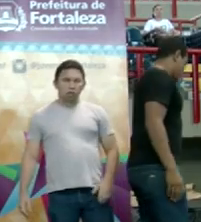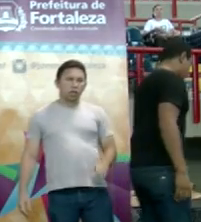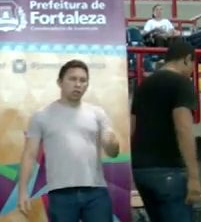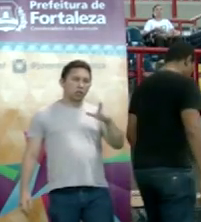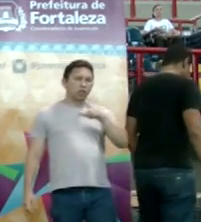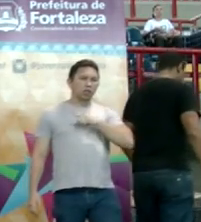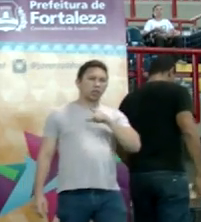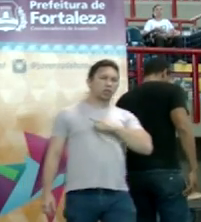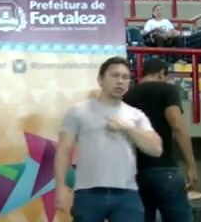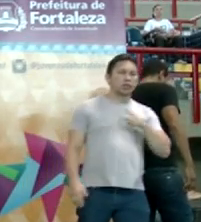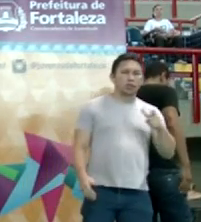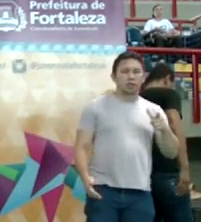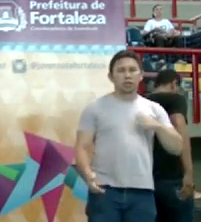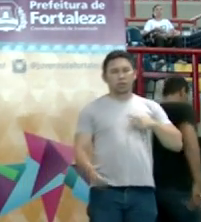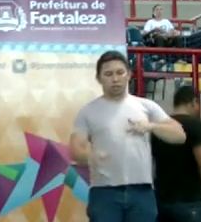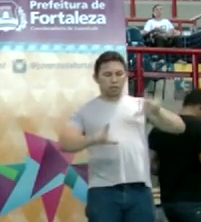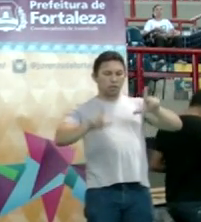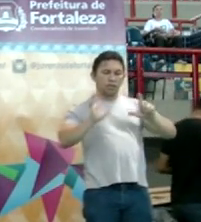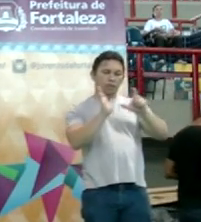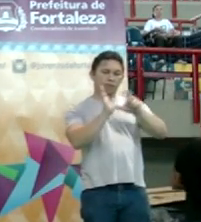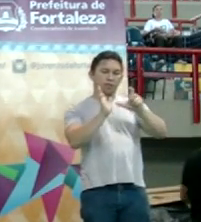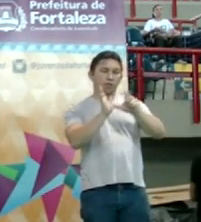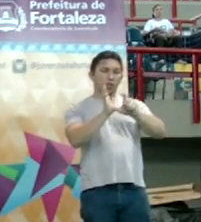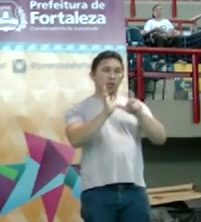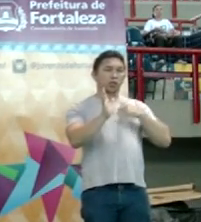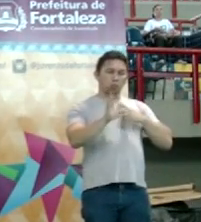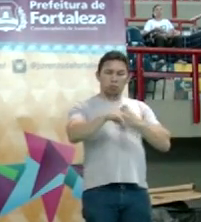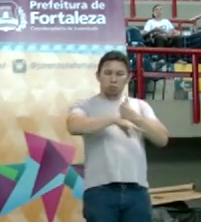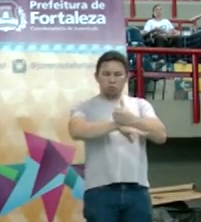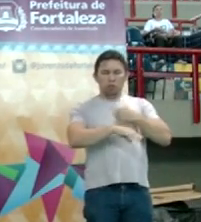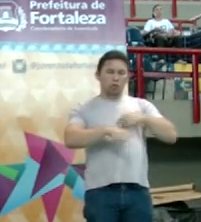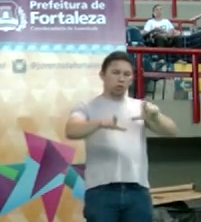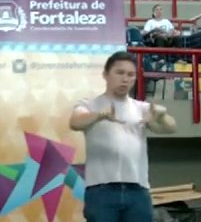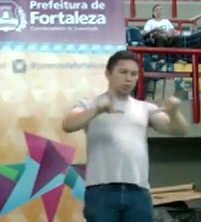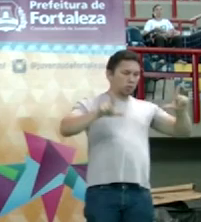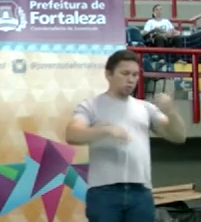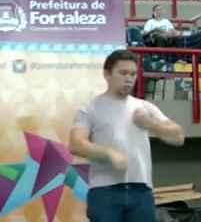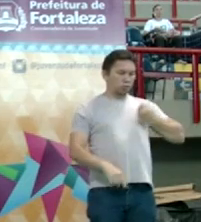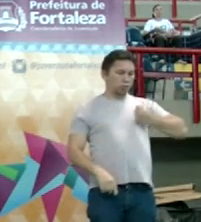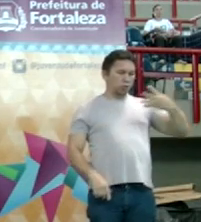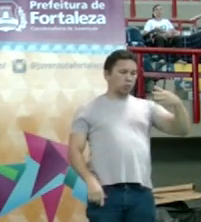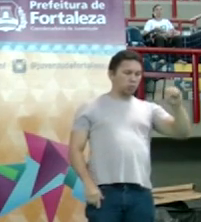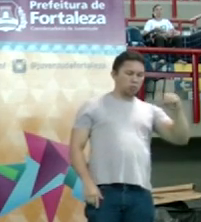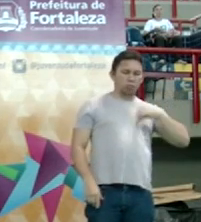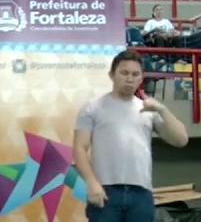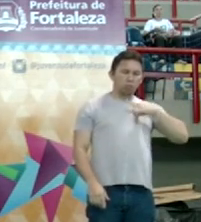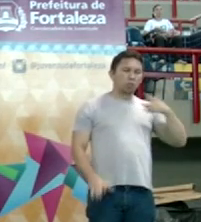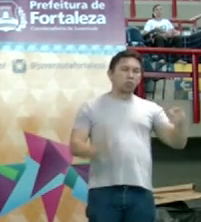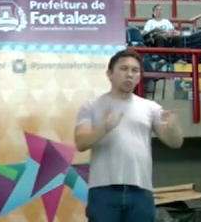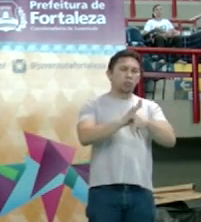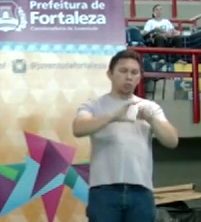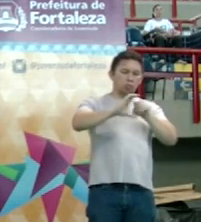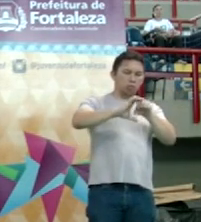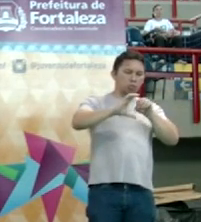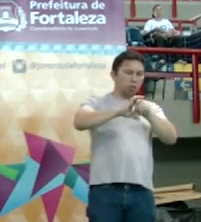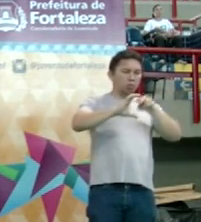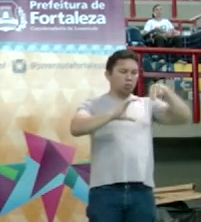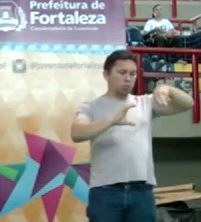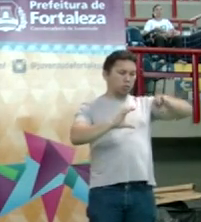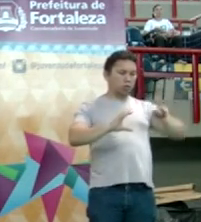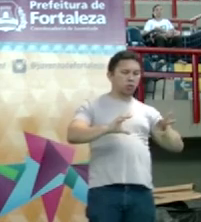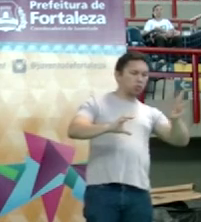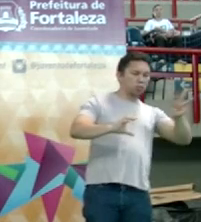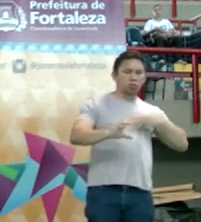entrar através do canal 40 na Globo News, que tem o Jornal das 10, que é um programa maravilhoso,